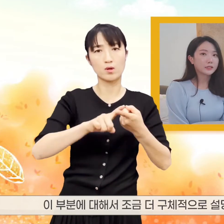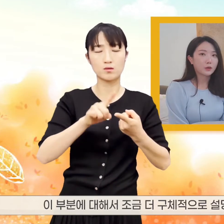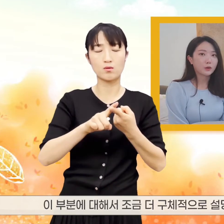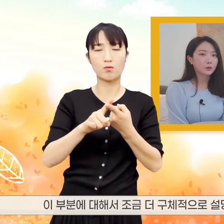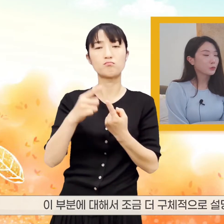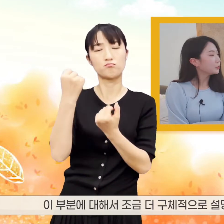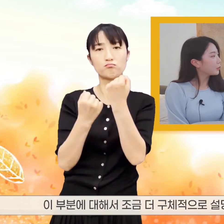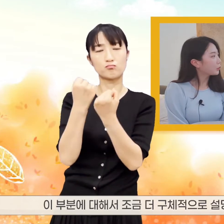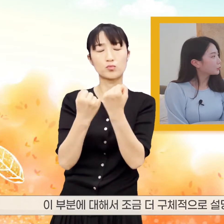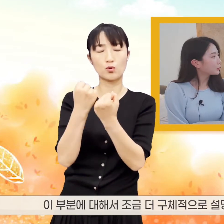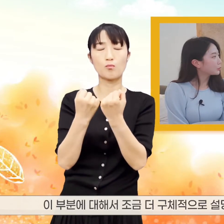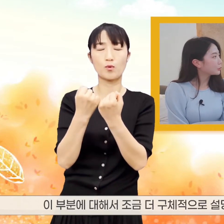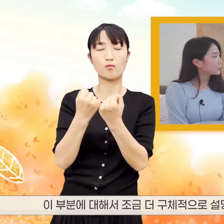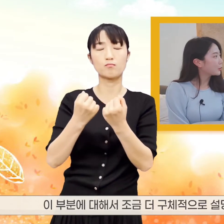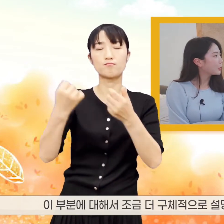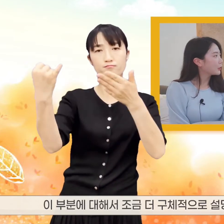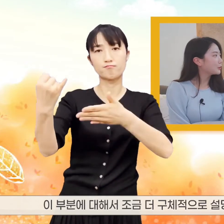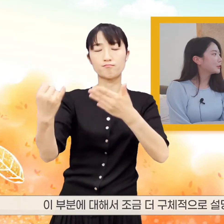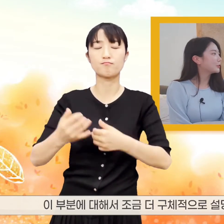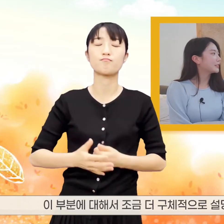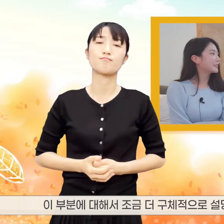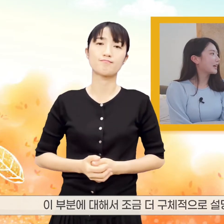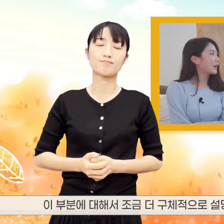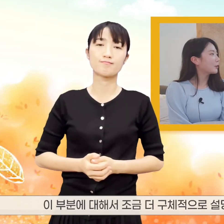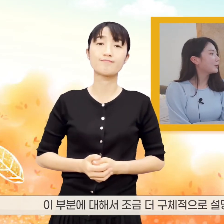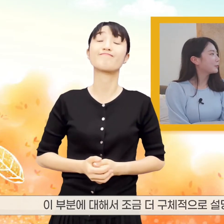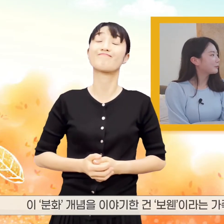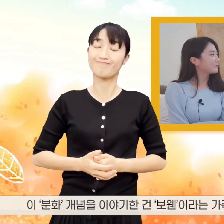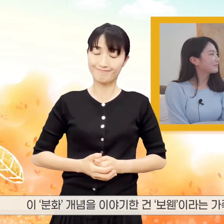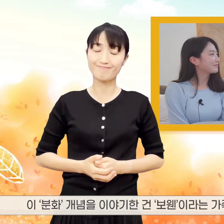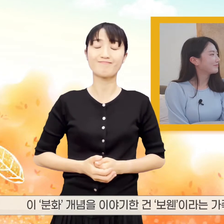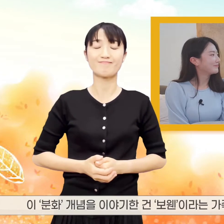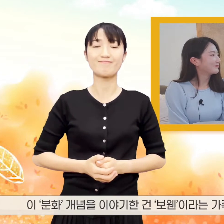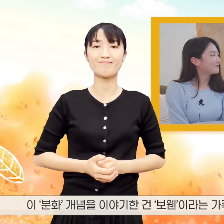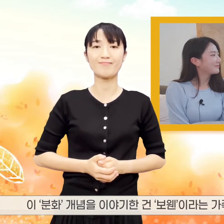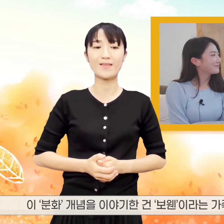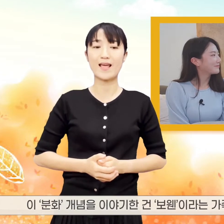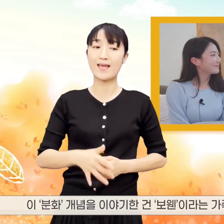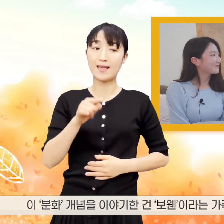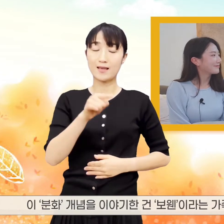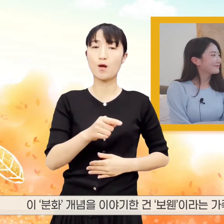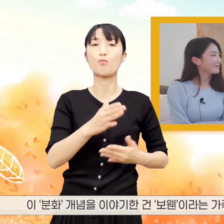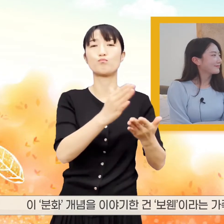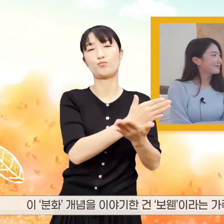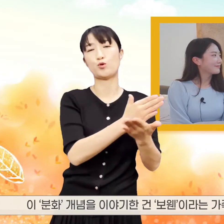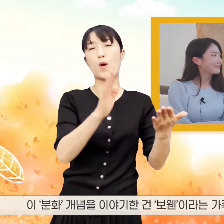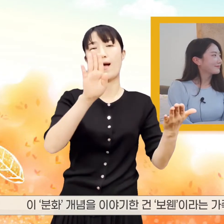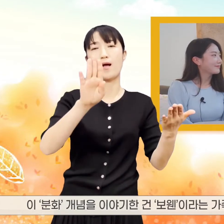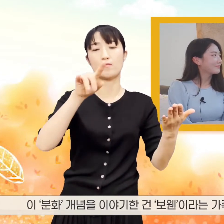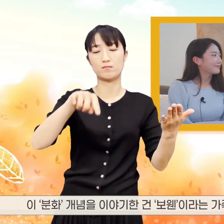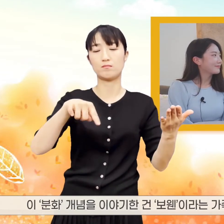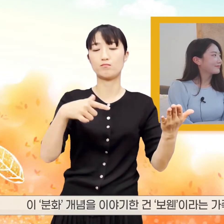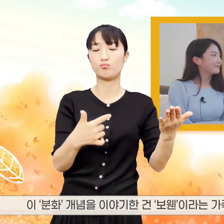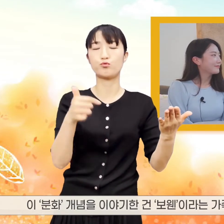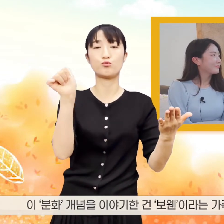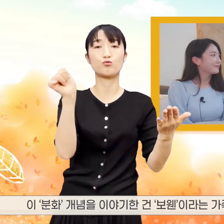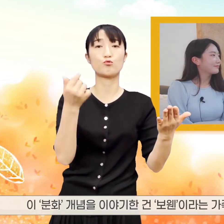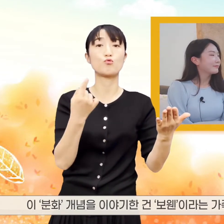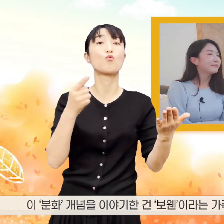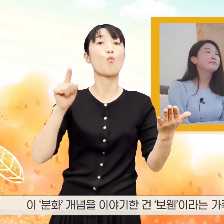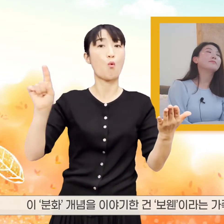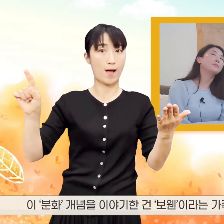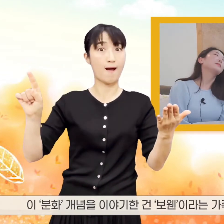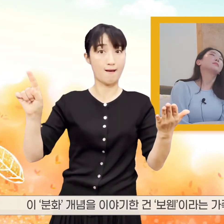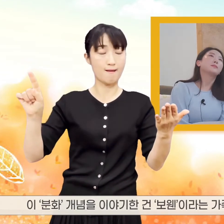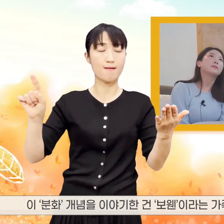부분에 대해서 조금 더 구체적으로 설명해 주실 수 있을까요? 네. 이 분화 개념을 얘기한 건